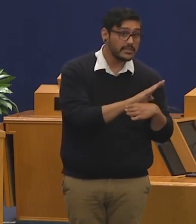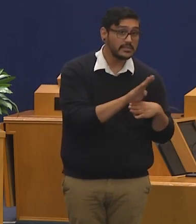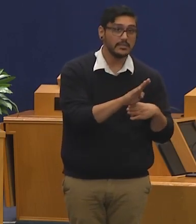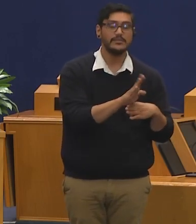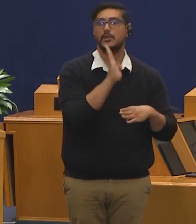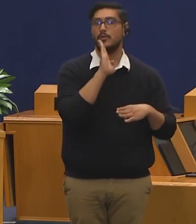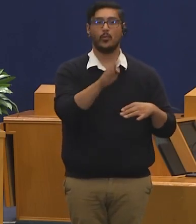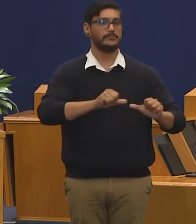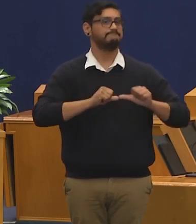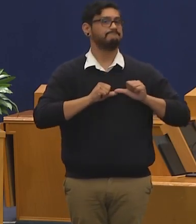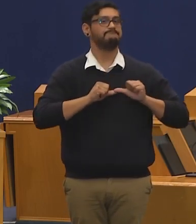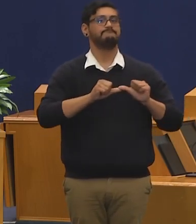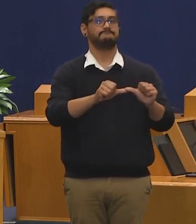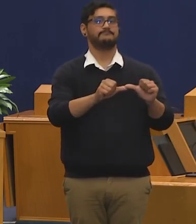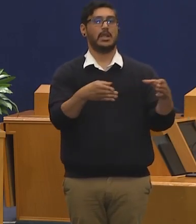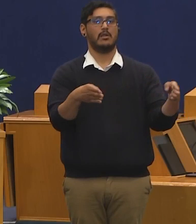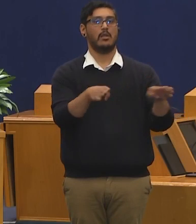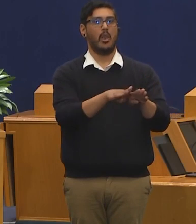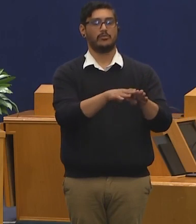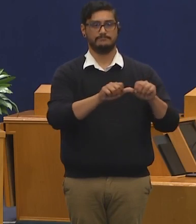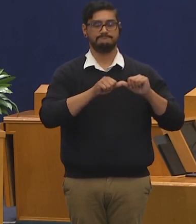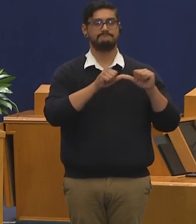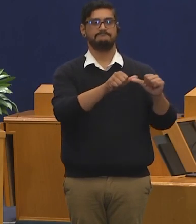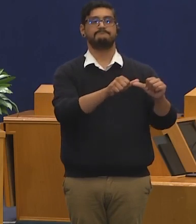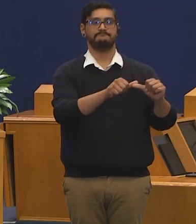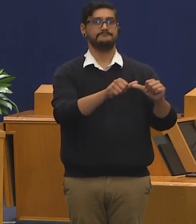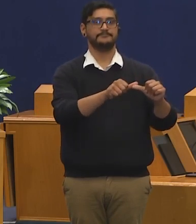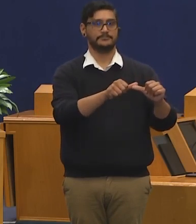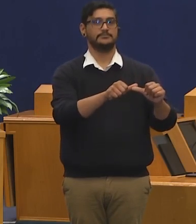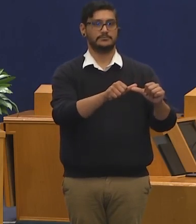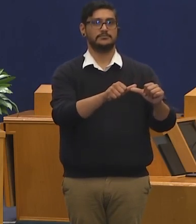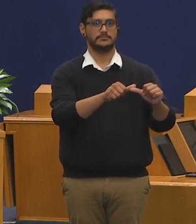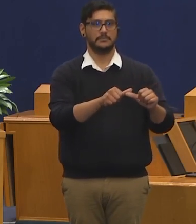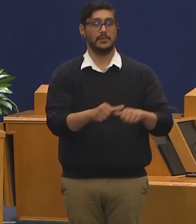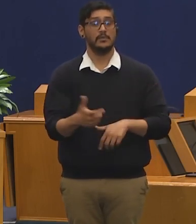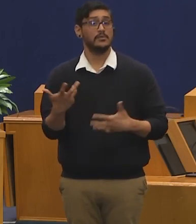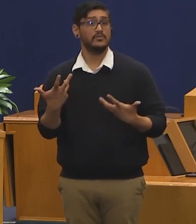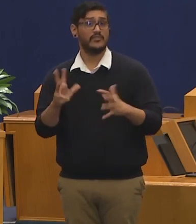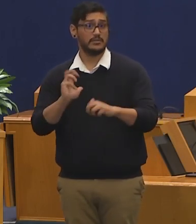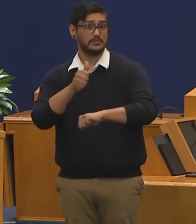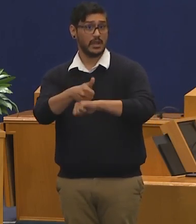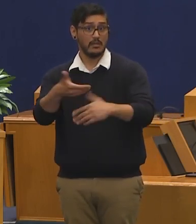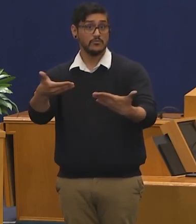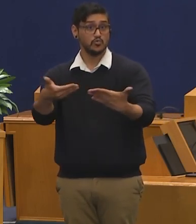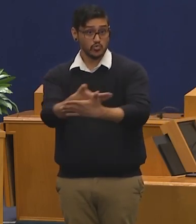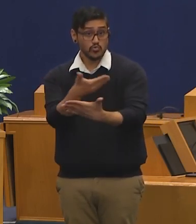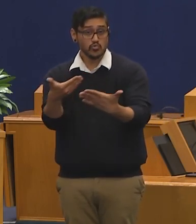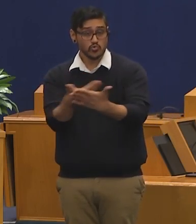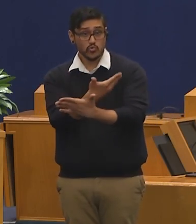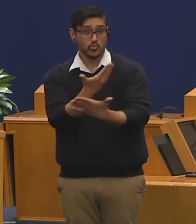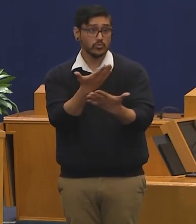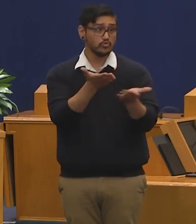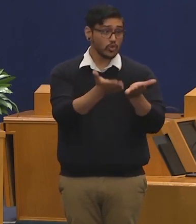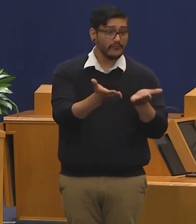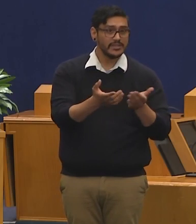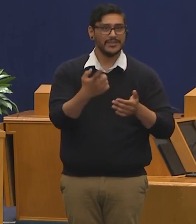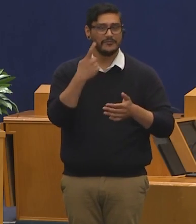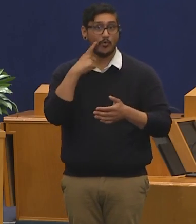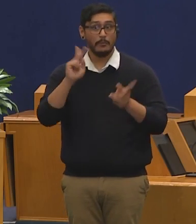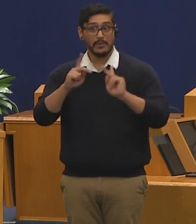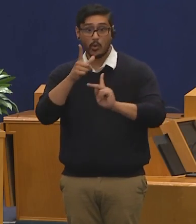cerradas al público. Hemos incluido nuevas medidas que garantizan que las personas que trabajan en servicios